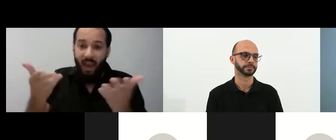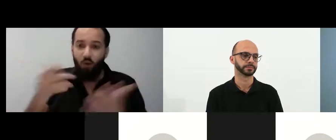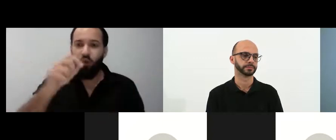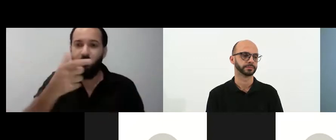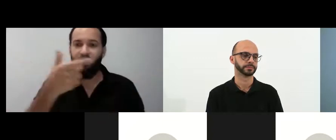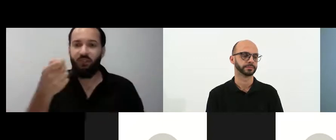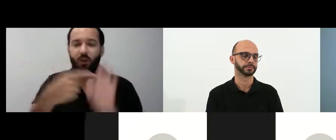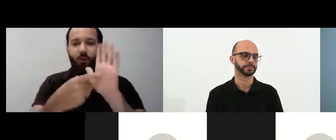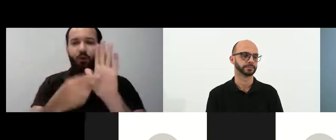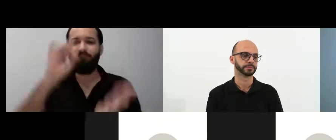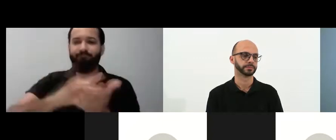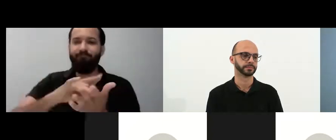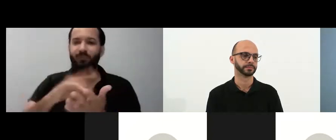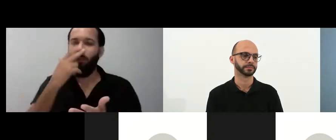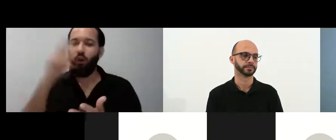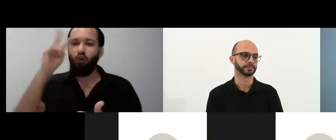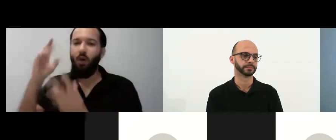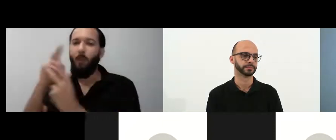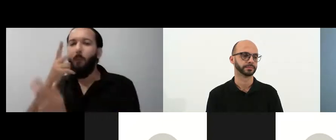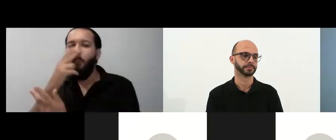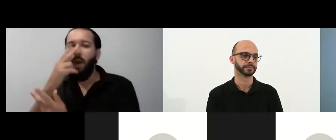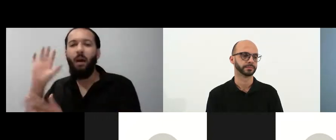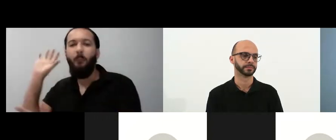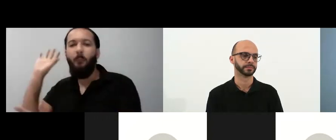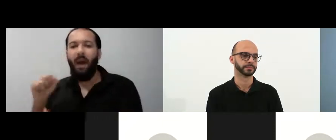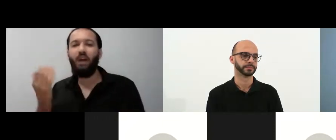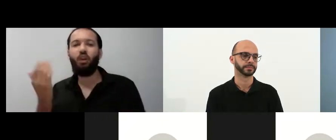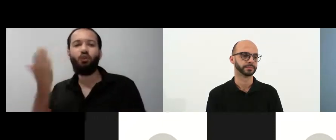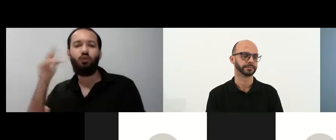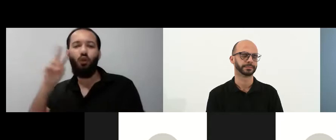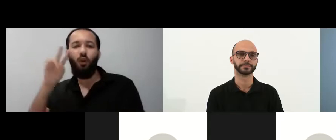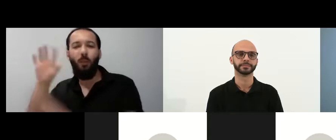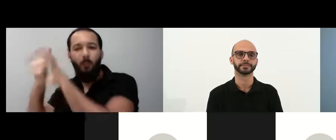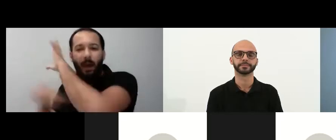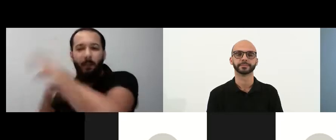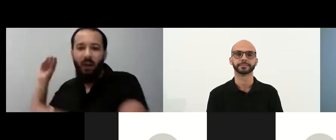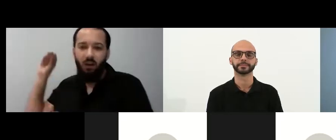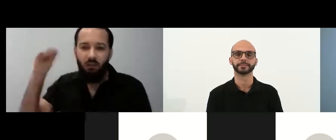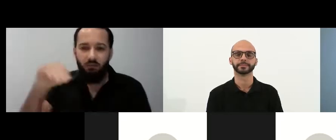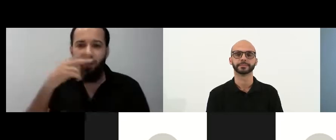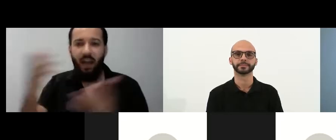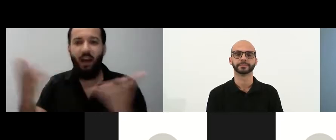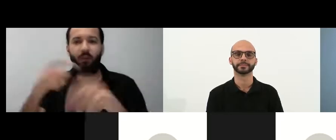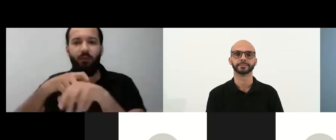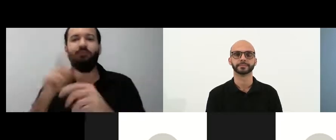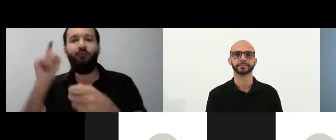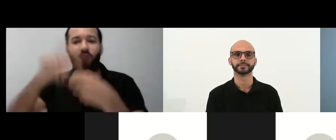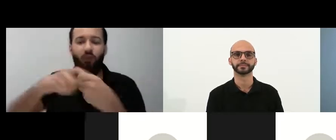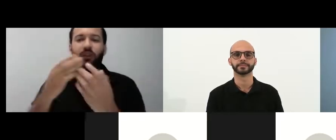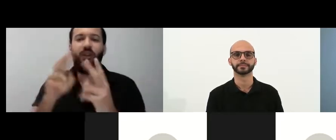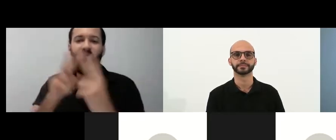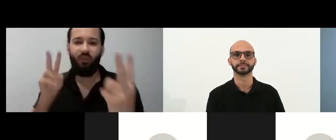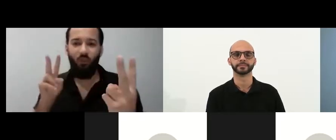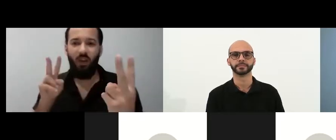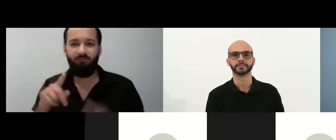seria bom? E fazendo uma comparação de como era antes até agora, imaginando um pouco, colocando,